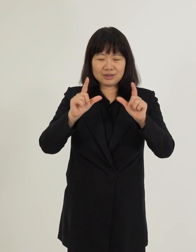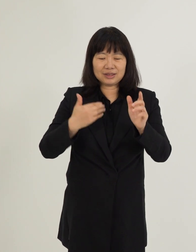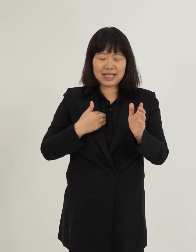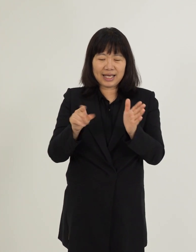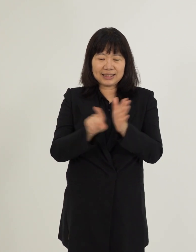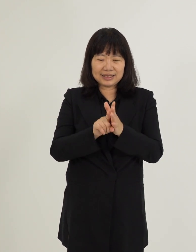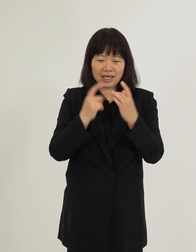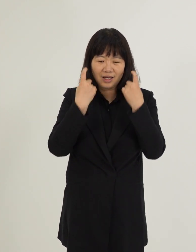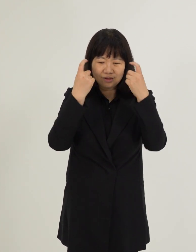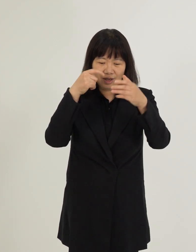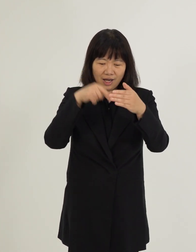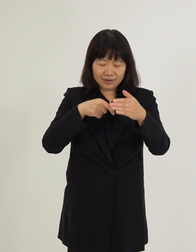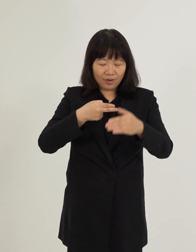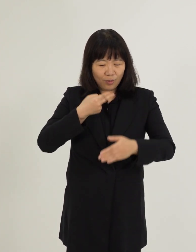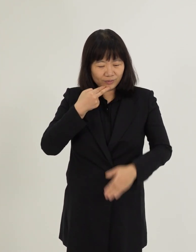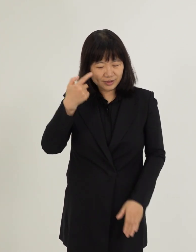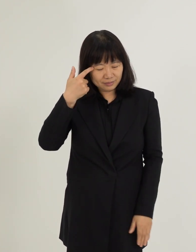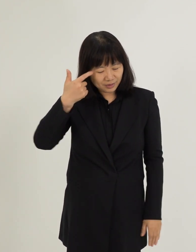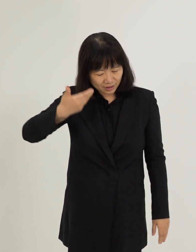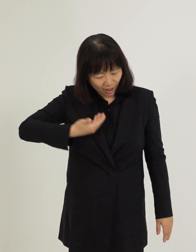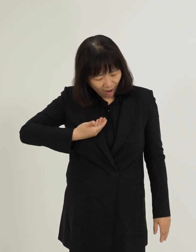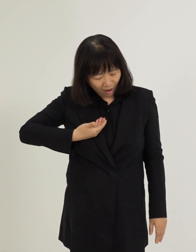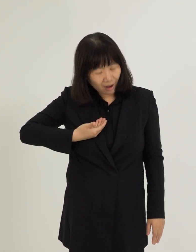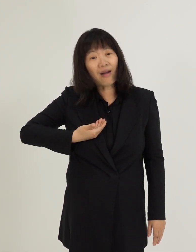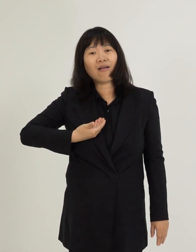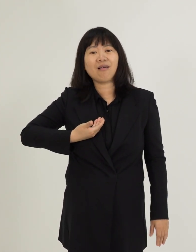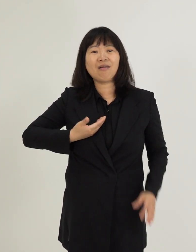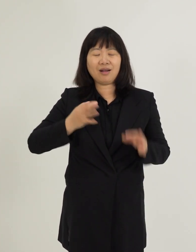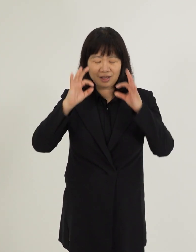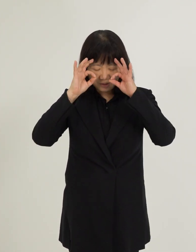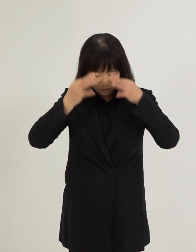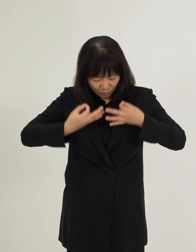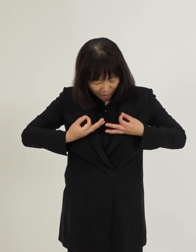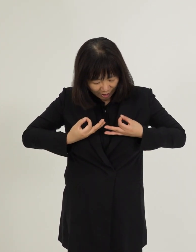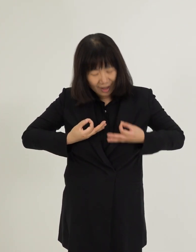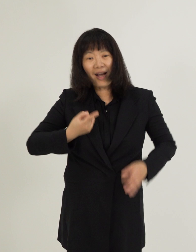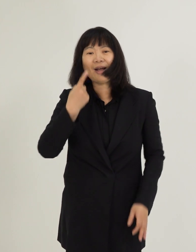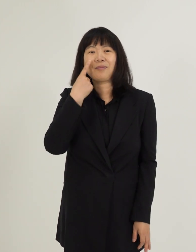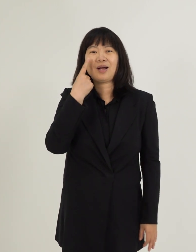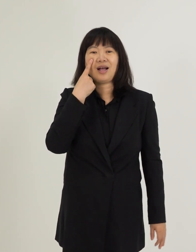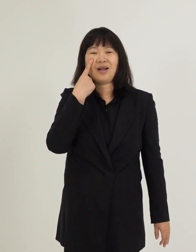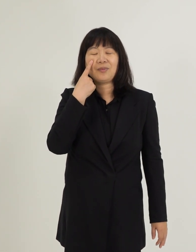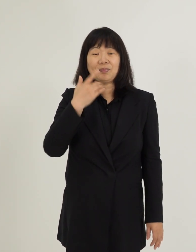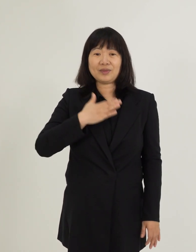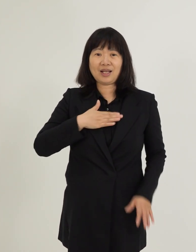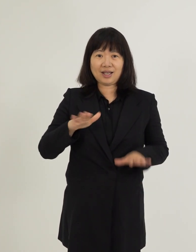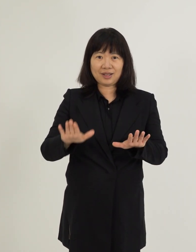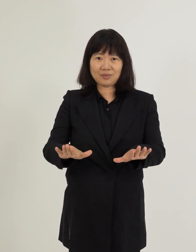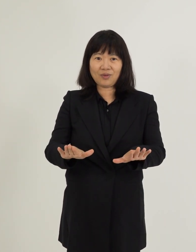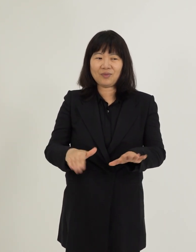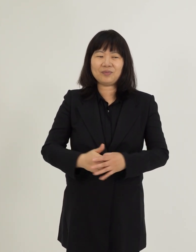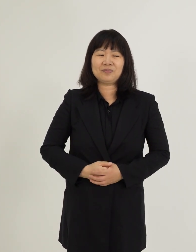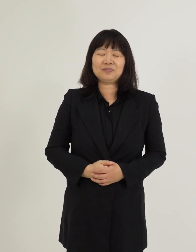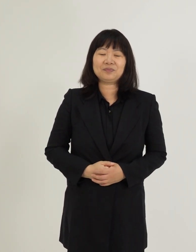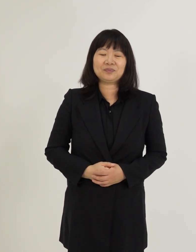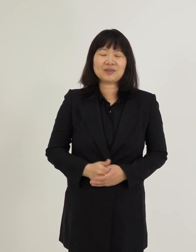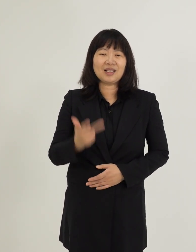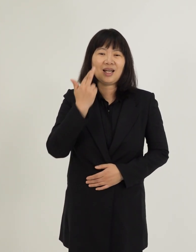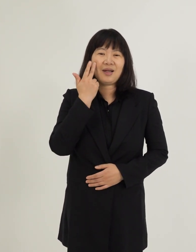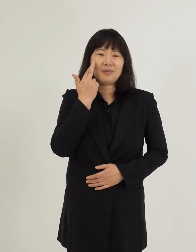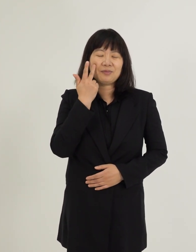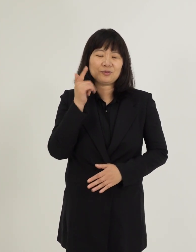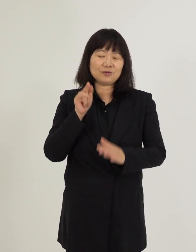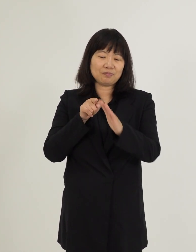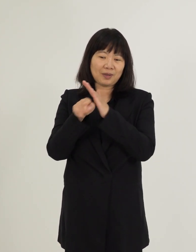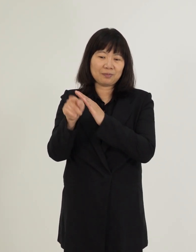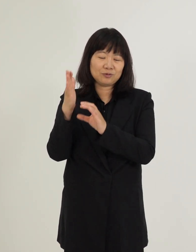여정 속에 없는가를 한번 돌아보자고요. 제가 이번에 미국 방문